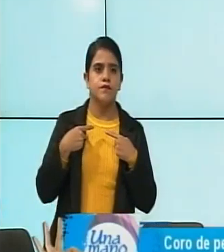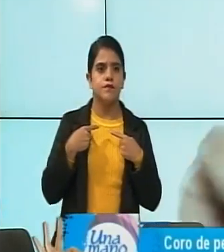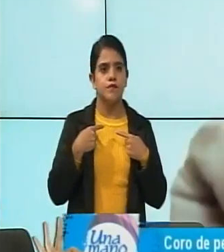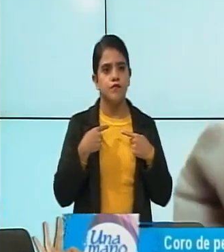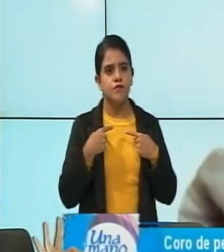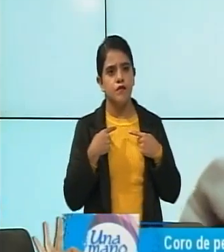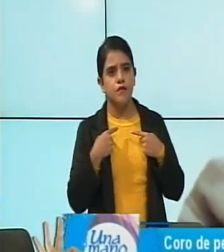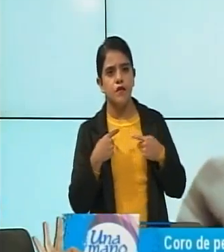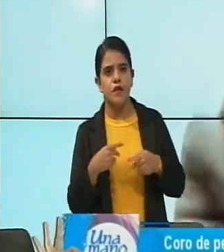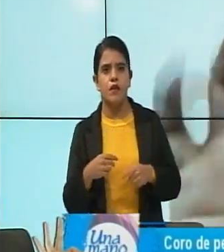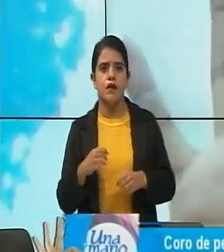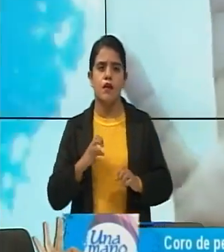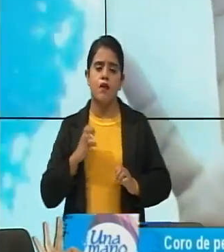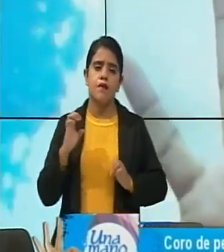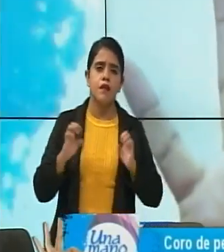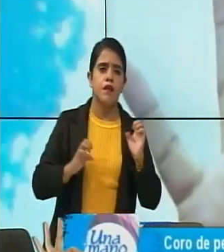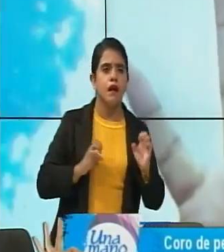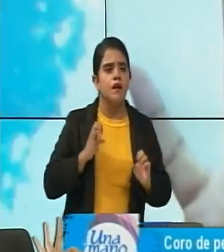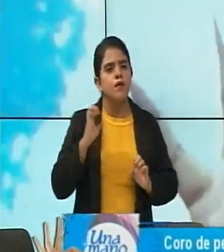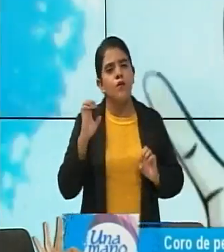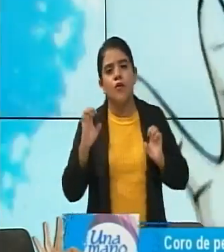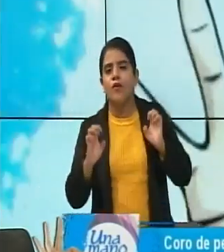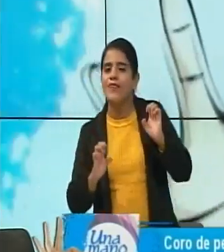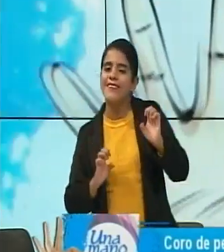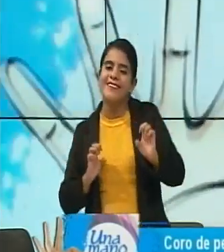con la emoción de